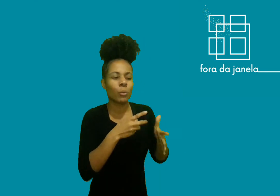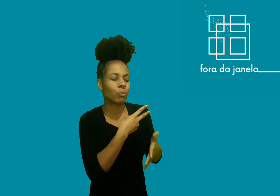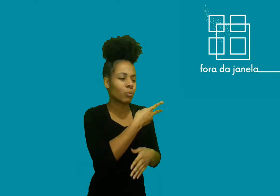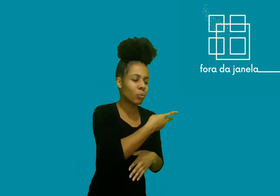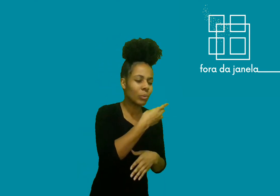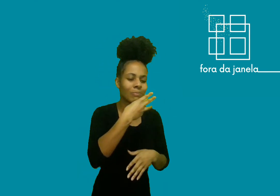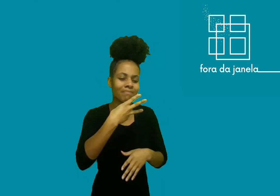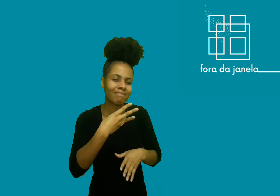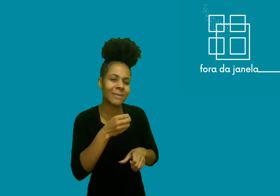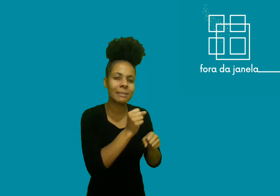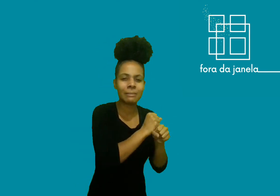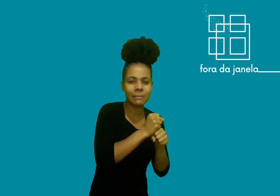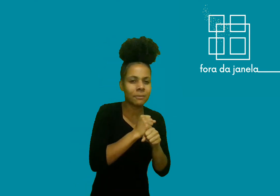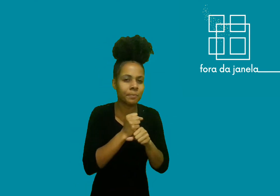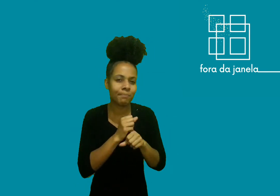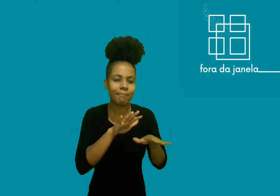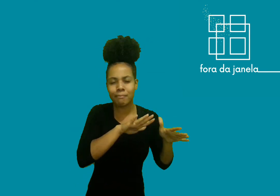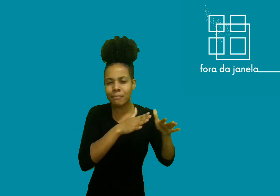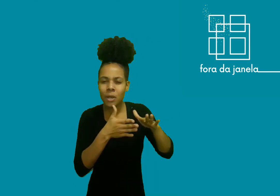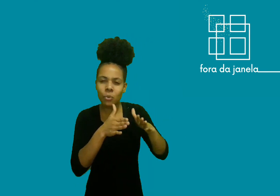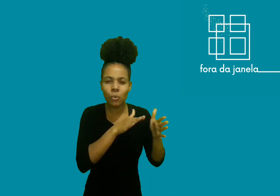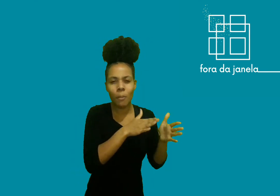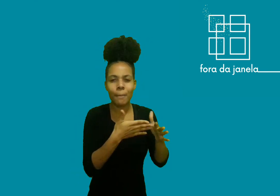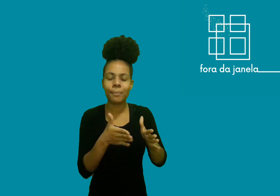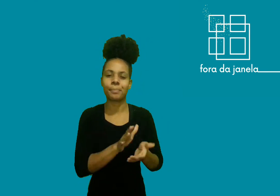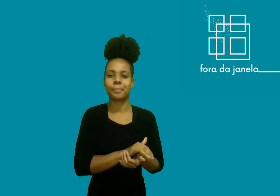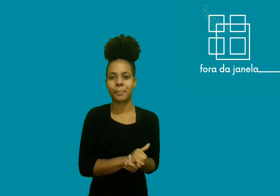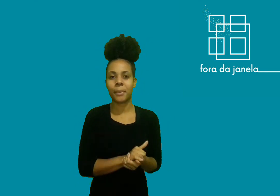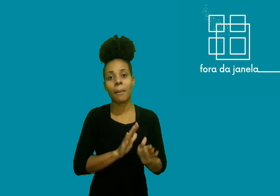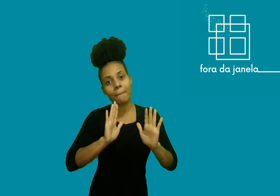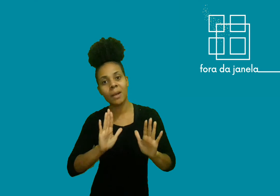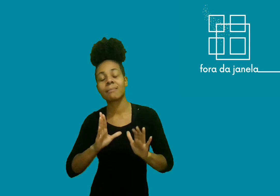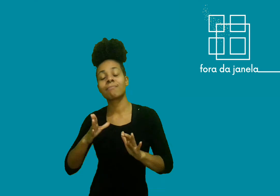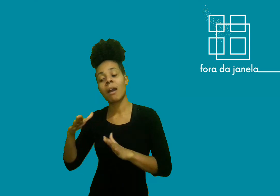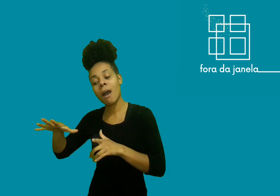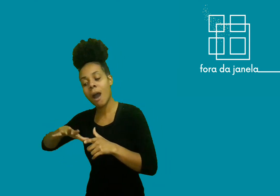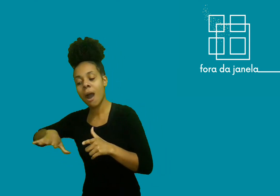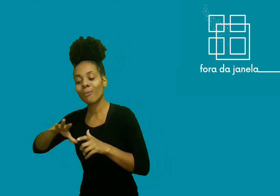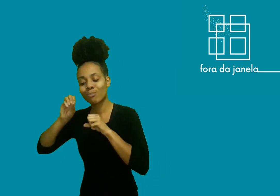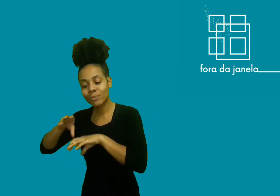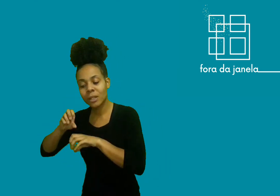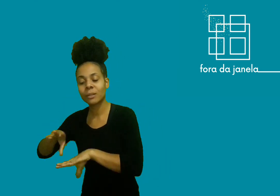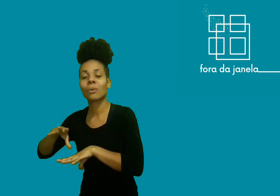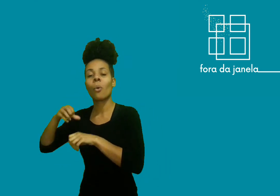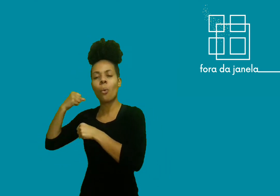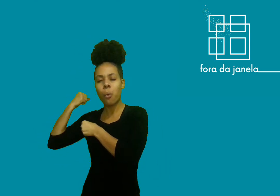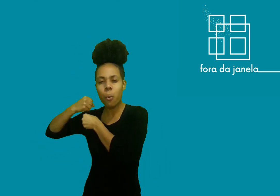a necessidade de trazer esse aprendizado da tradução e interpretação em língua de sinais, ela partiu